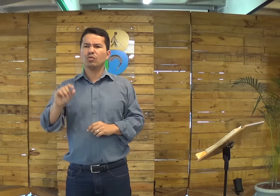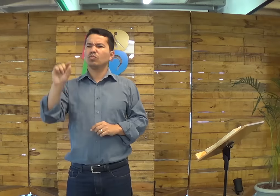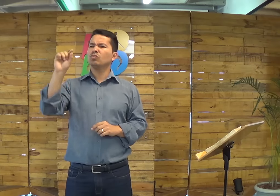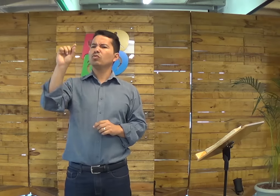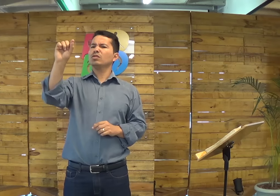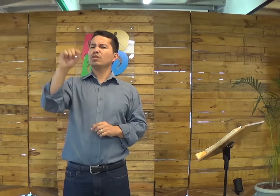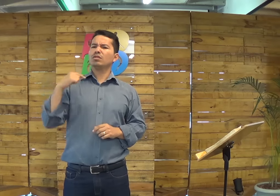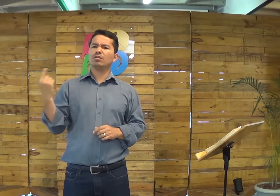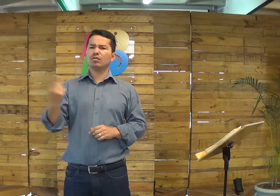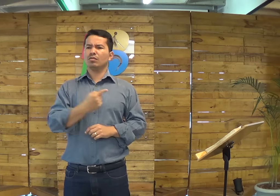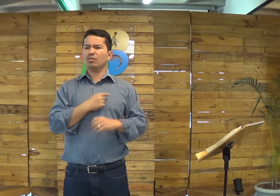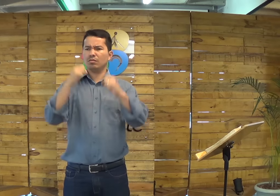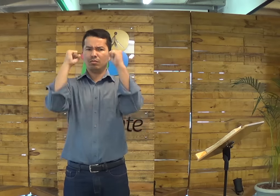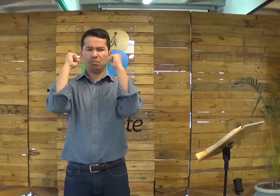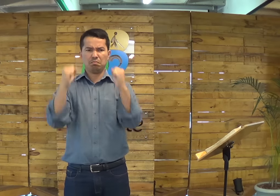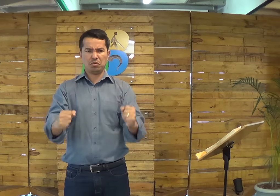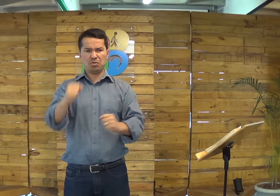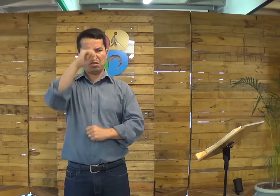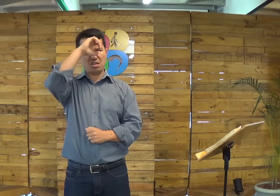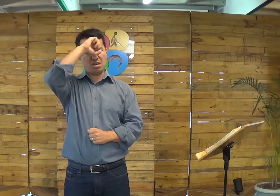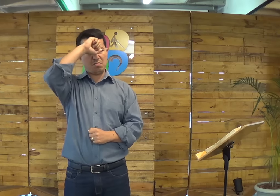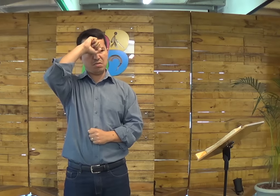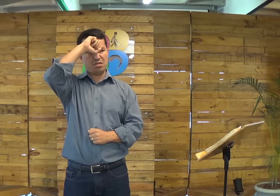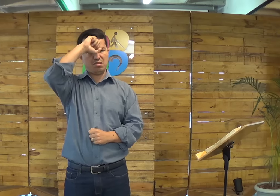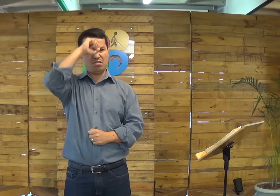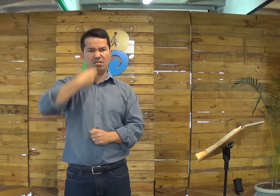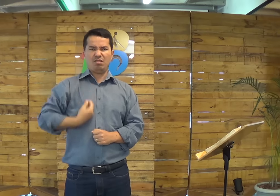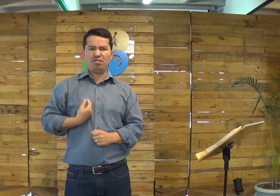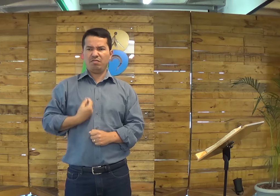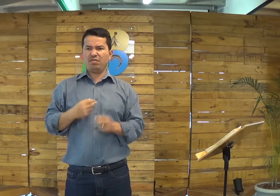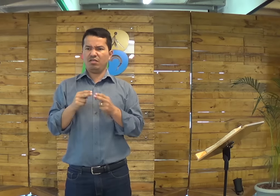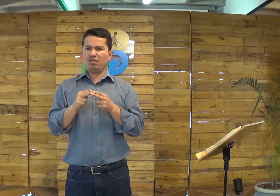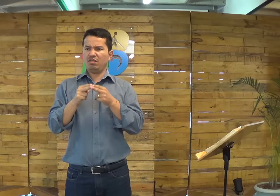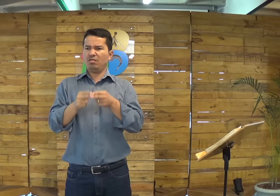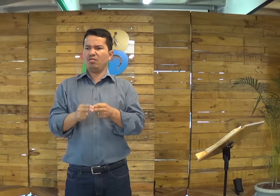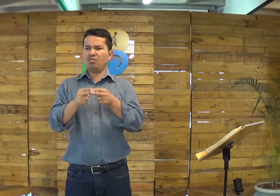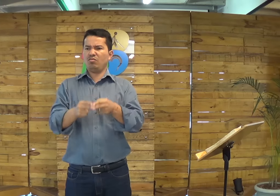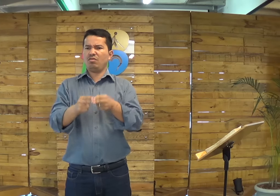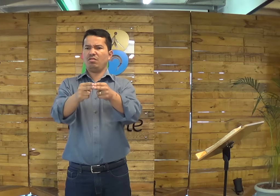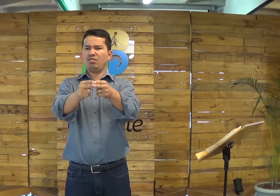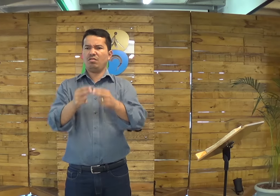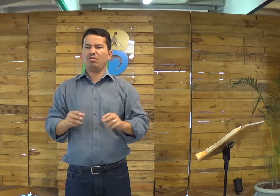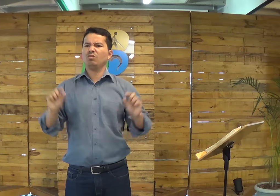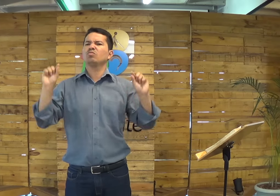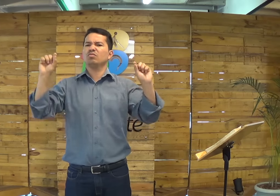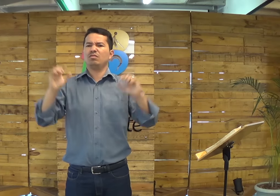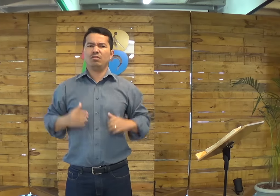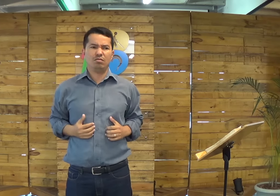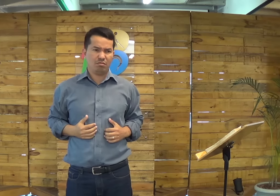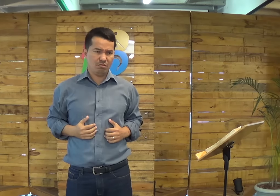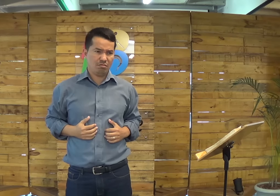escolhi então o que que a gente pode estar aprendendo com a vida de Noé o